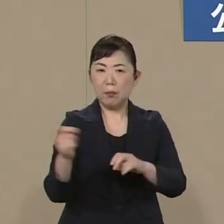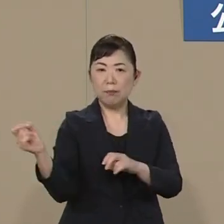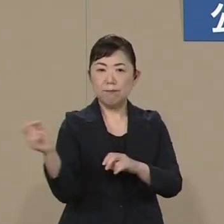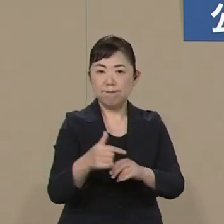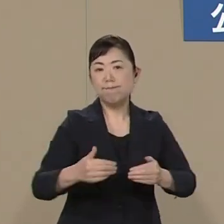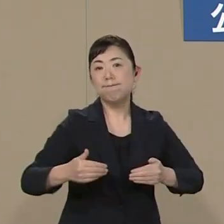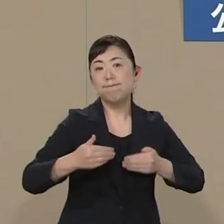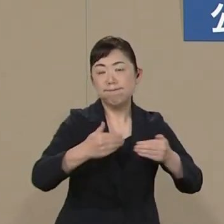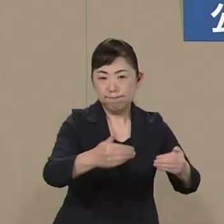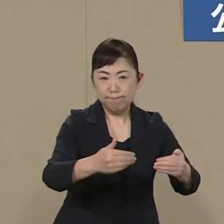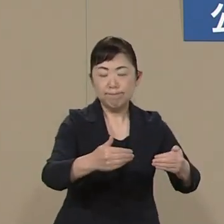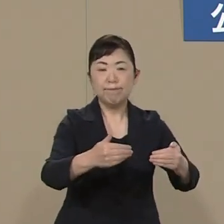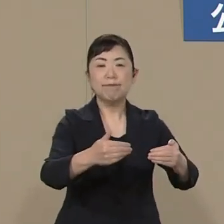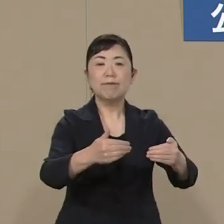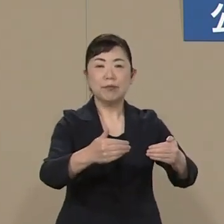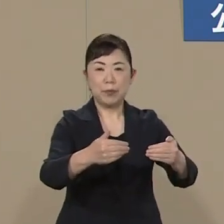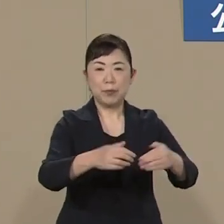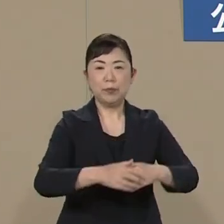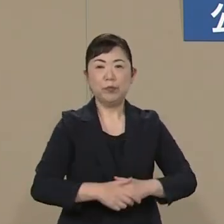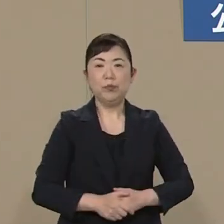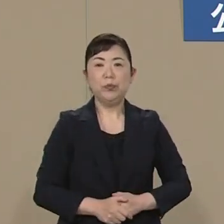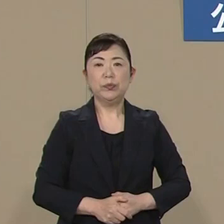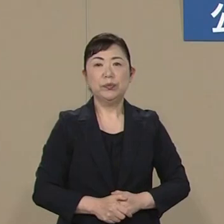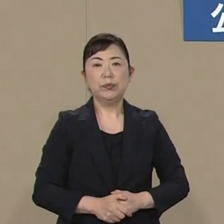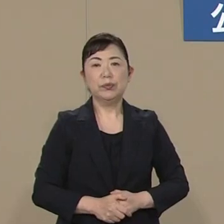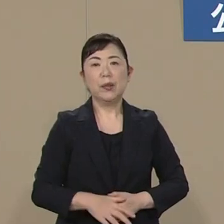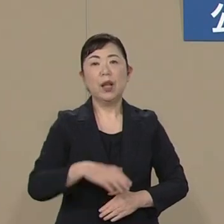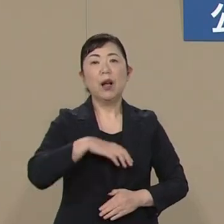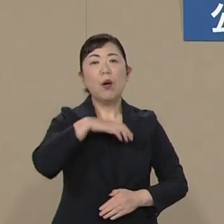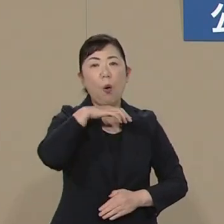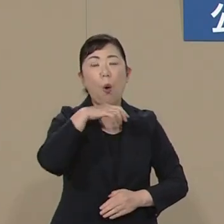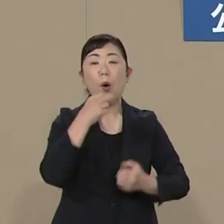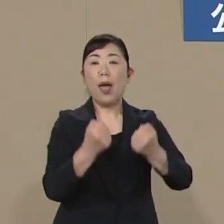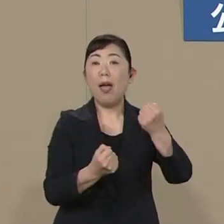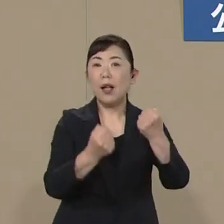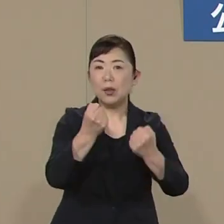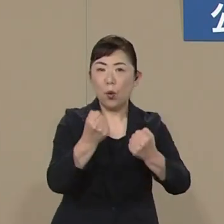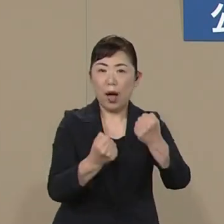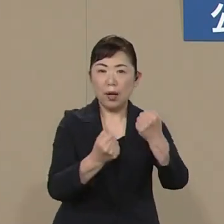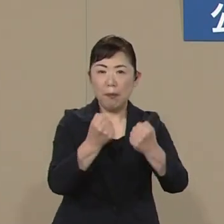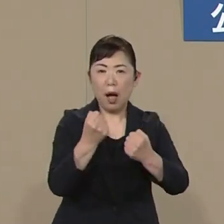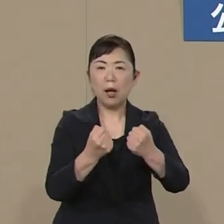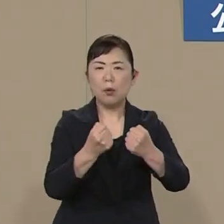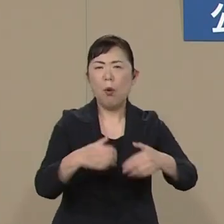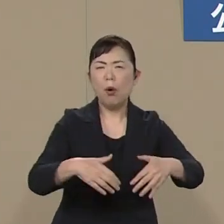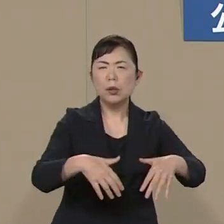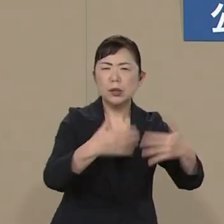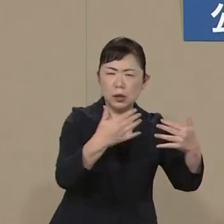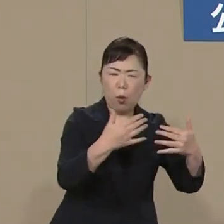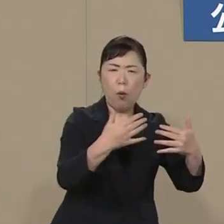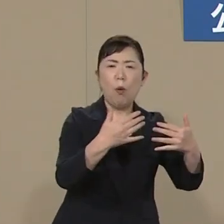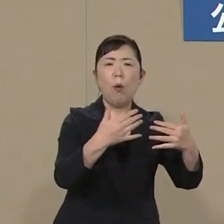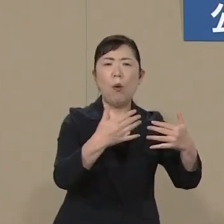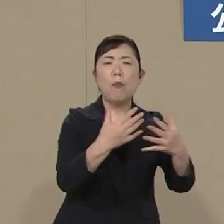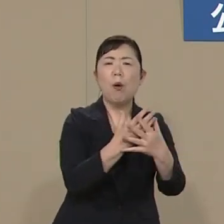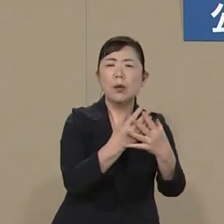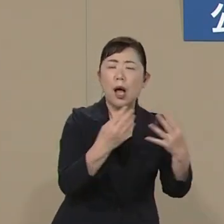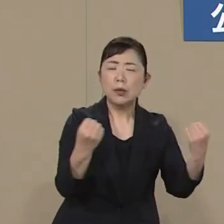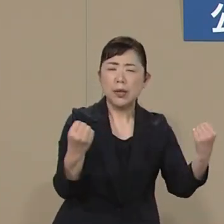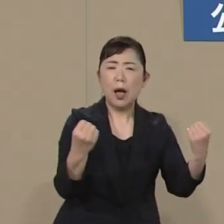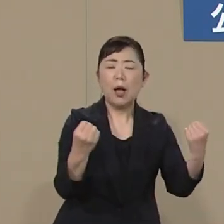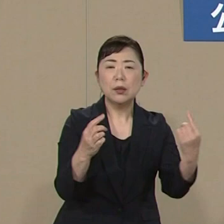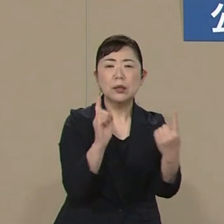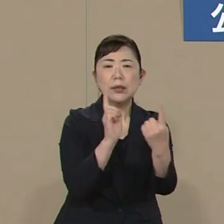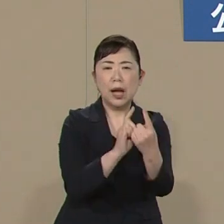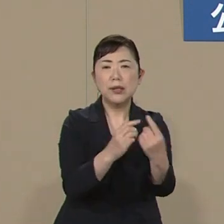治療薬の開発を加速します高齢ドライバーによる愛する事故対策も